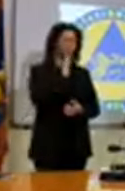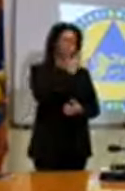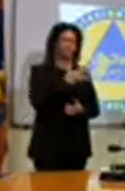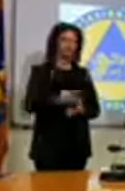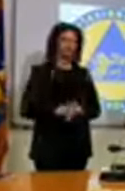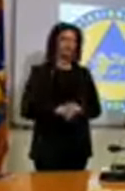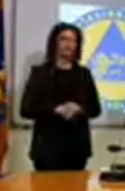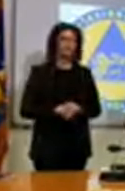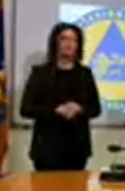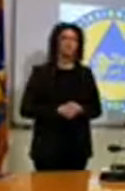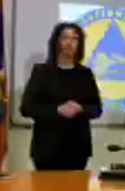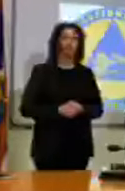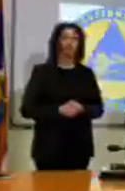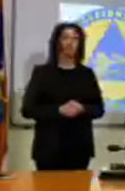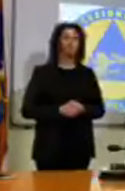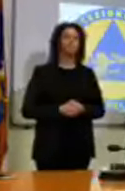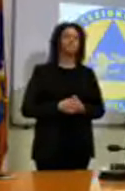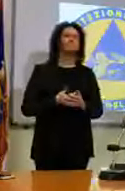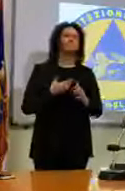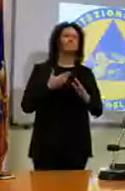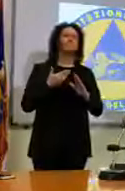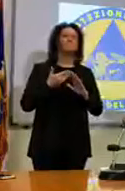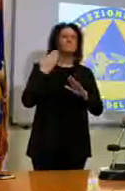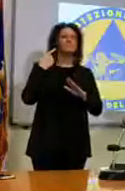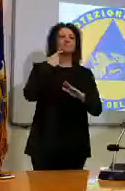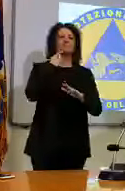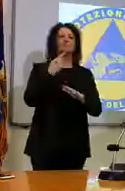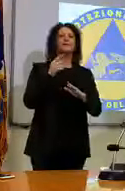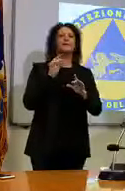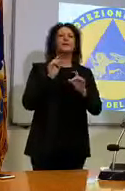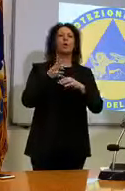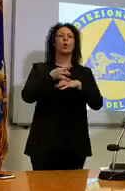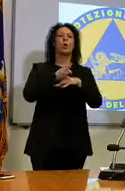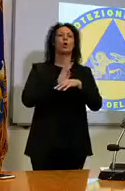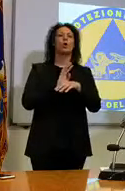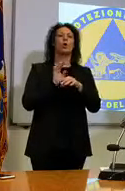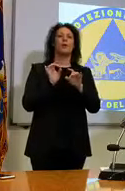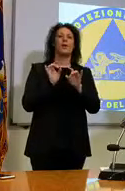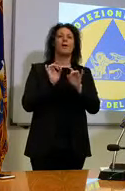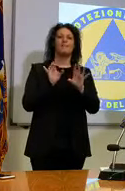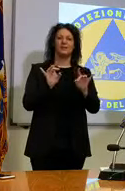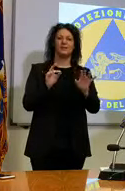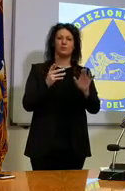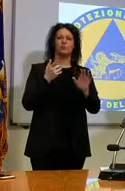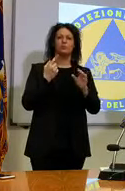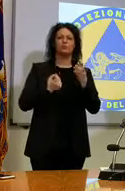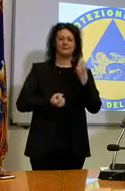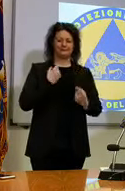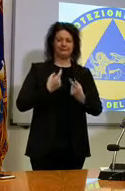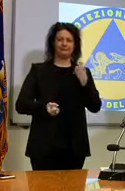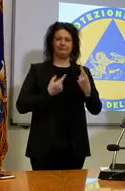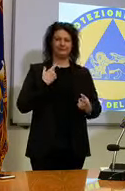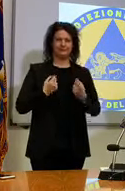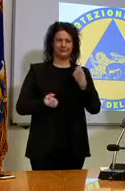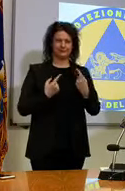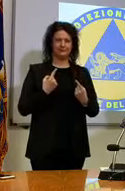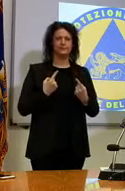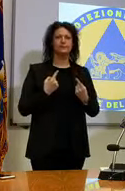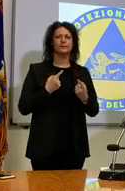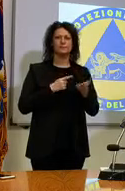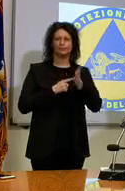siamo già illustrato gli effetti collaterali del coronavirus, sì, e aveva un po' accennato di un piano assistenziale,